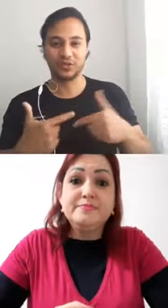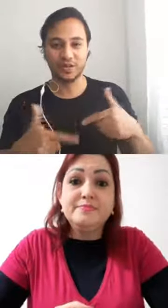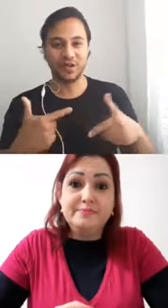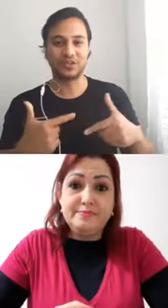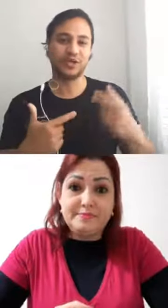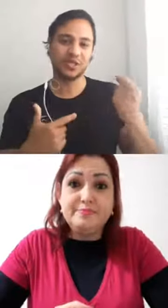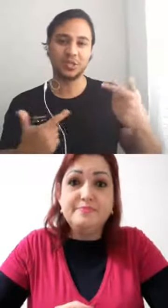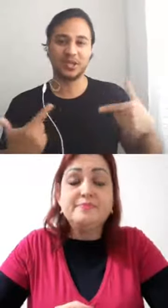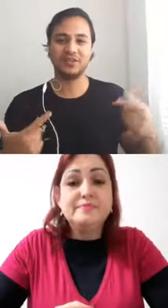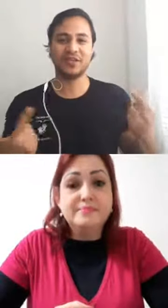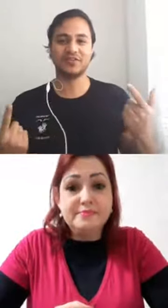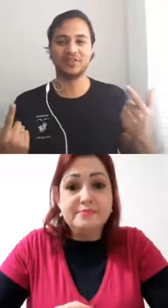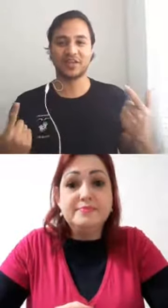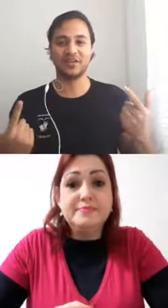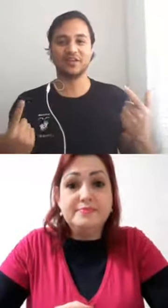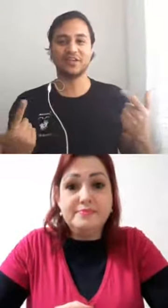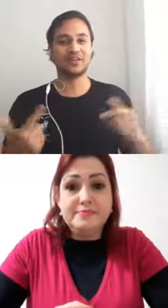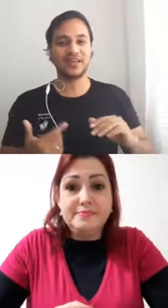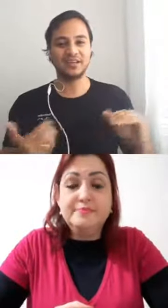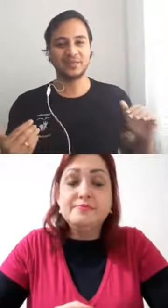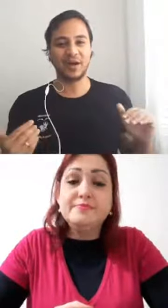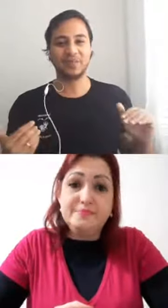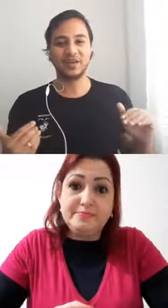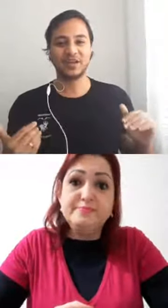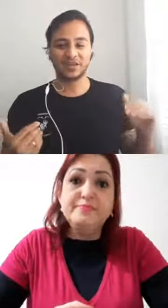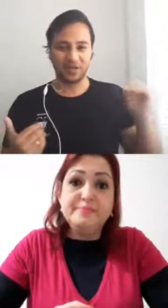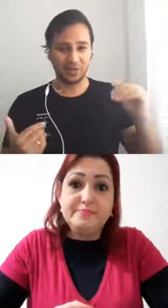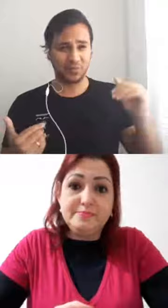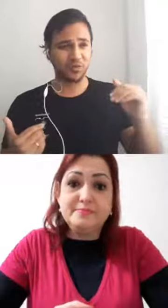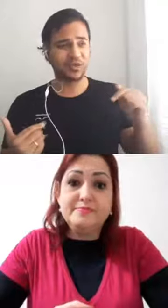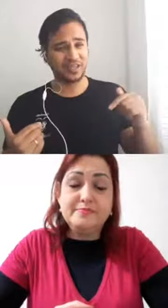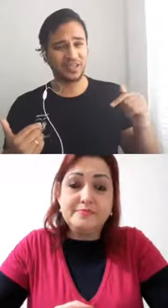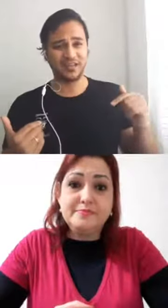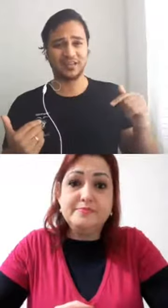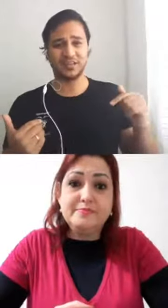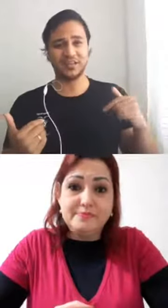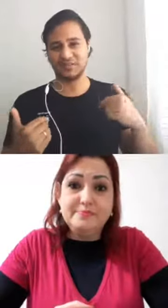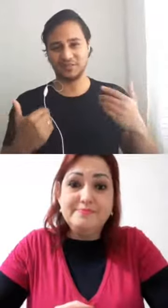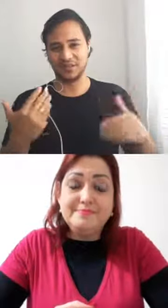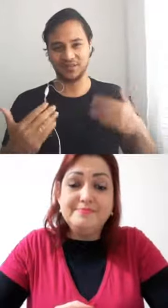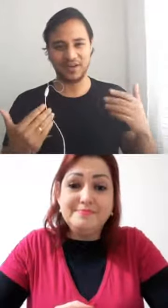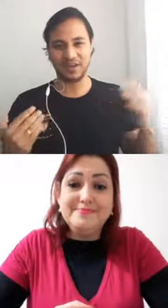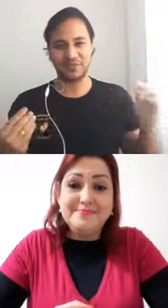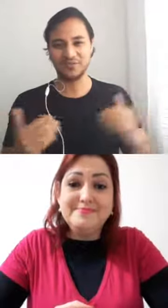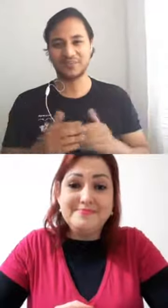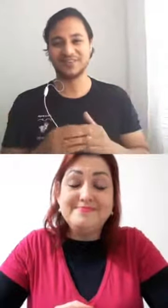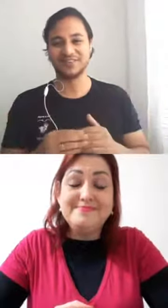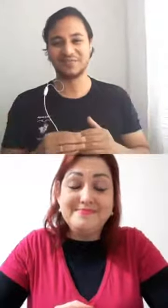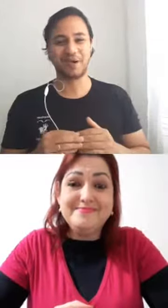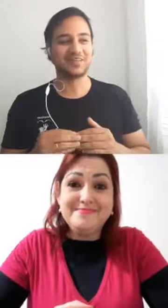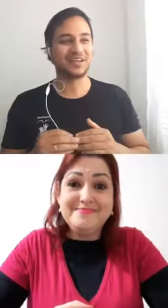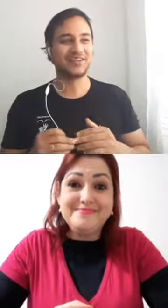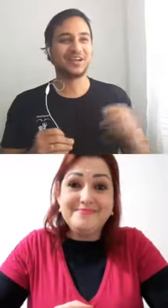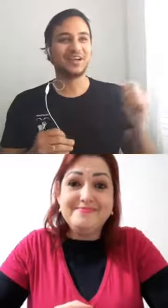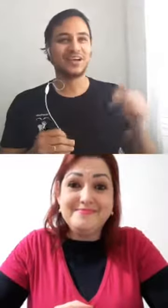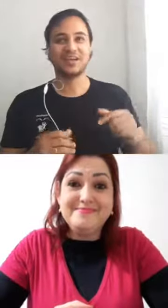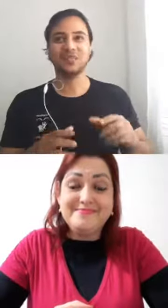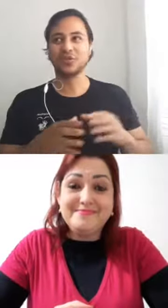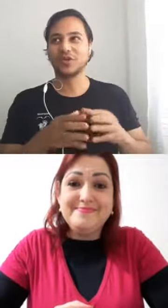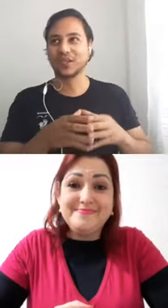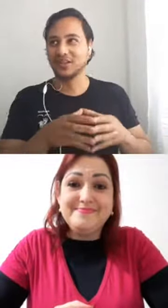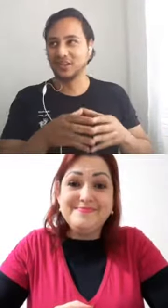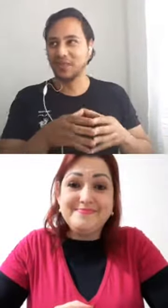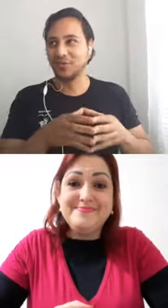Todo trabalhador tem direito a ganhar seu salário. Não tem esse papo aí. Eu acho que muito aqui ainda, né? A gente fala mesmo, né? Não tem papos na língua.